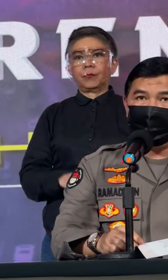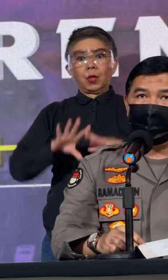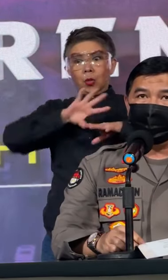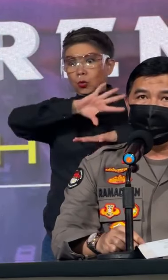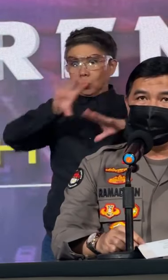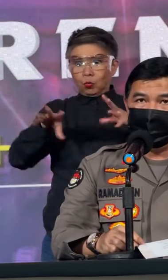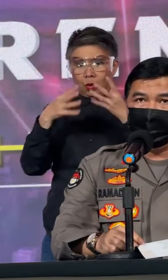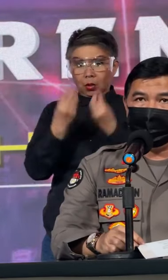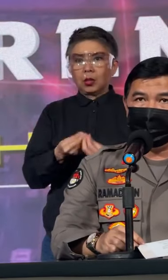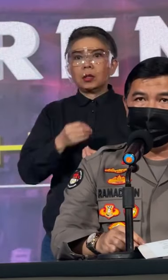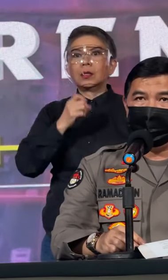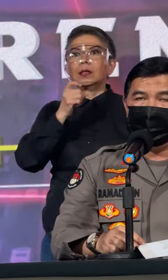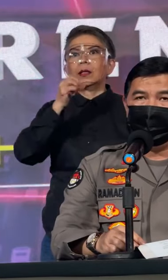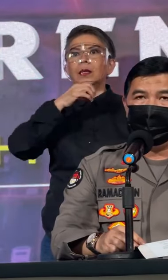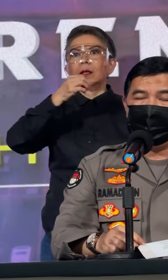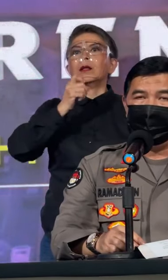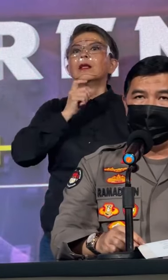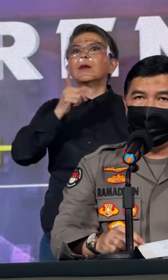Semua laporan polisi,